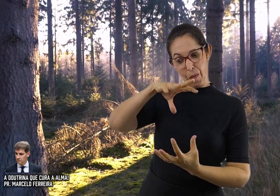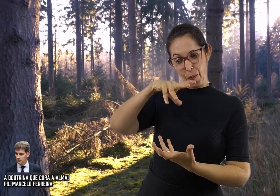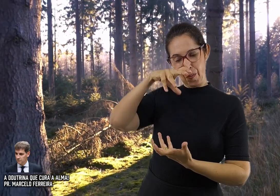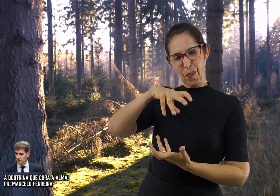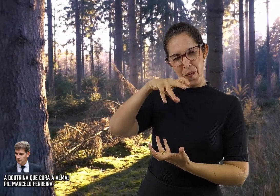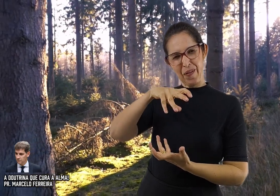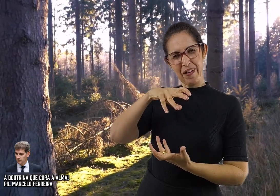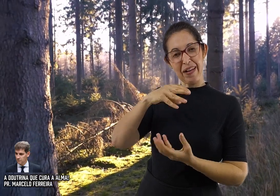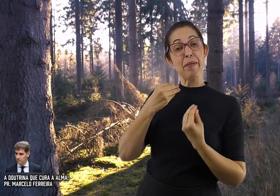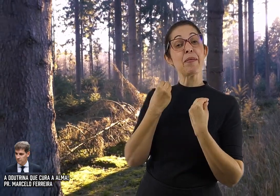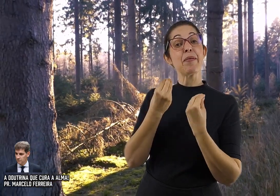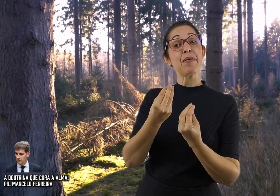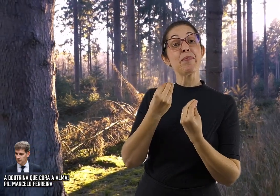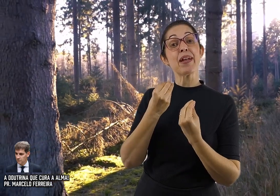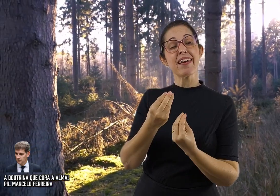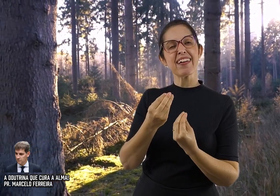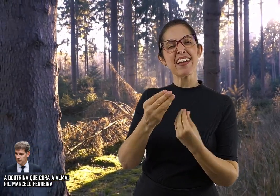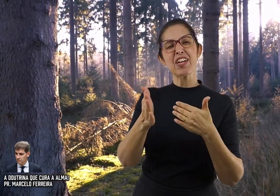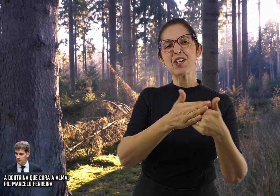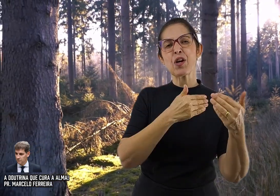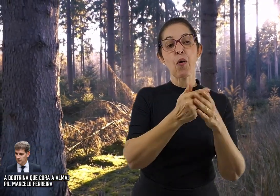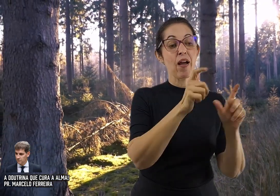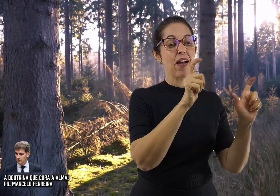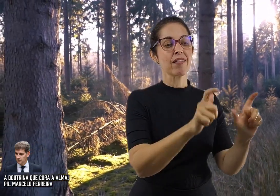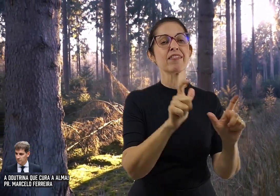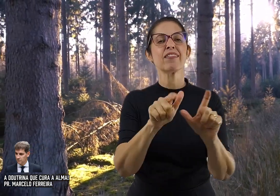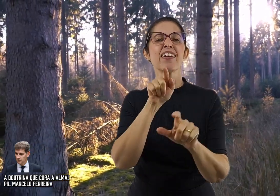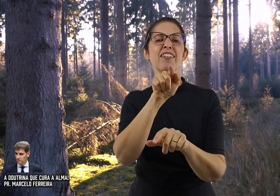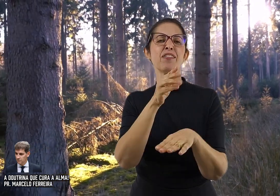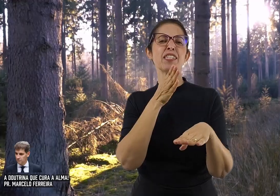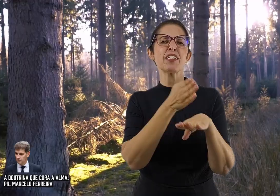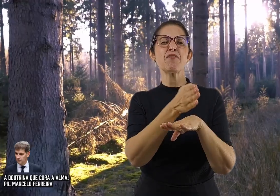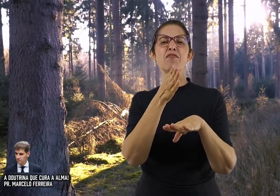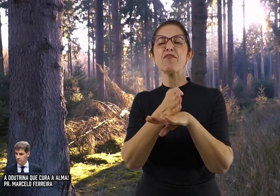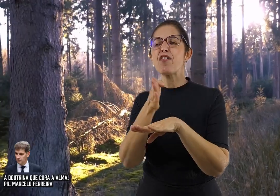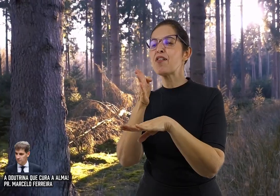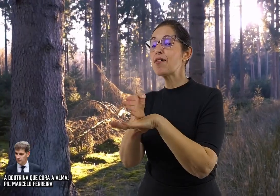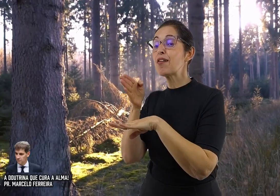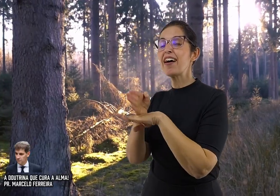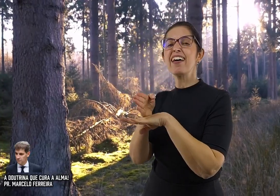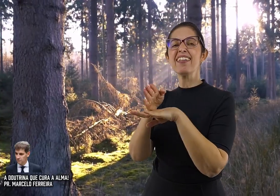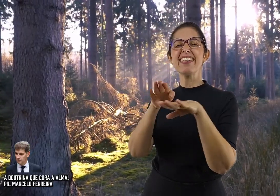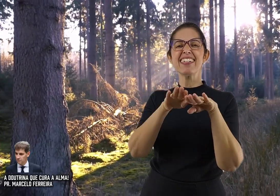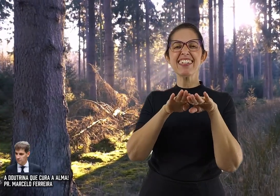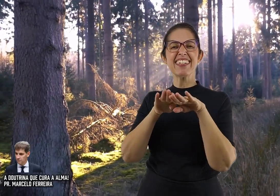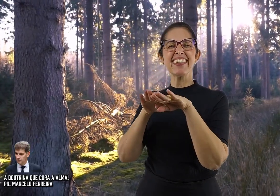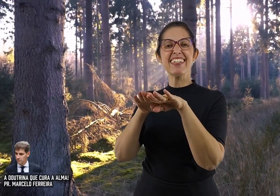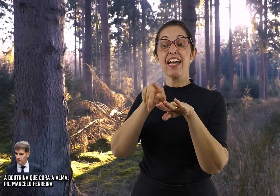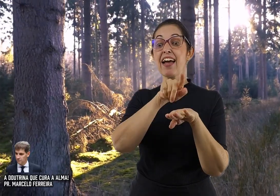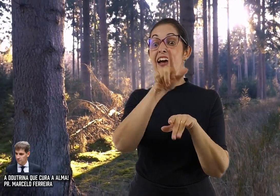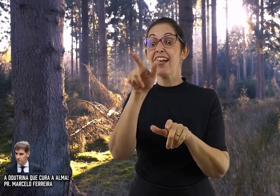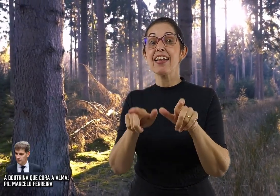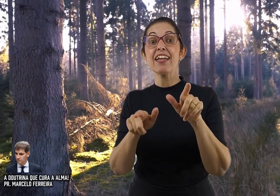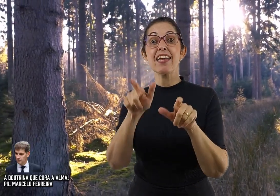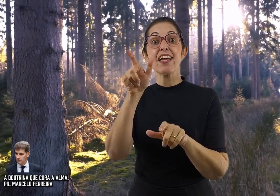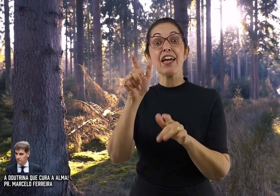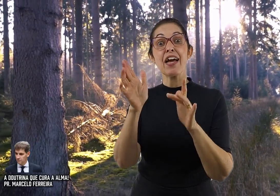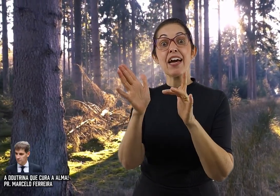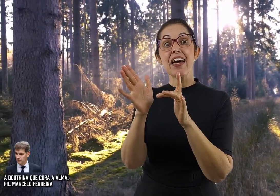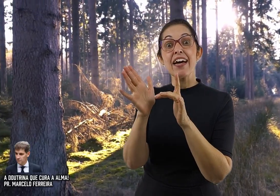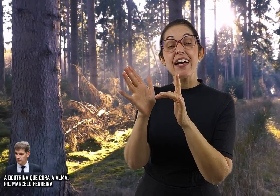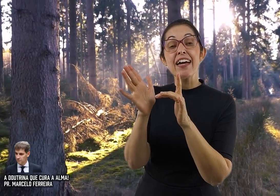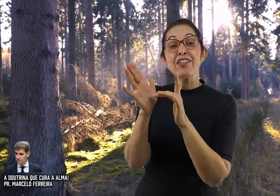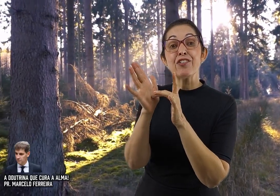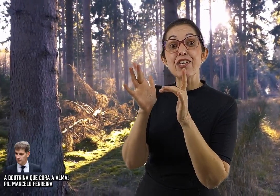para unificar. Onde você for, você vai ver um grito: vem, Maranata, Jesus